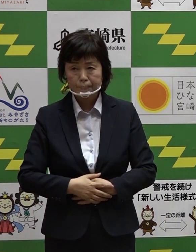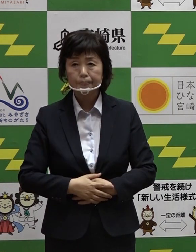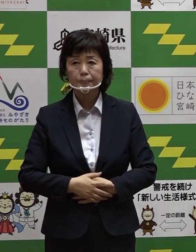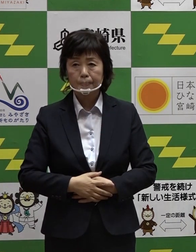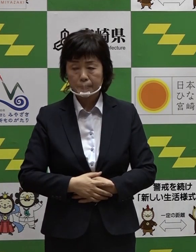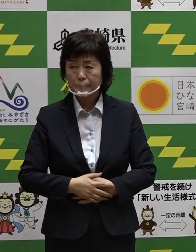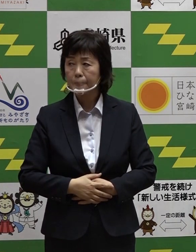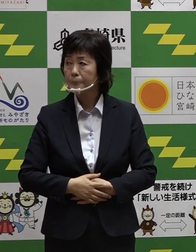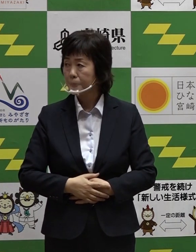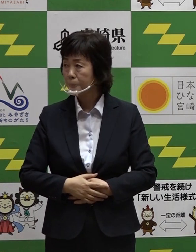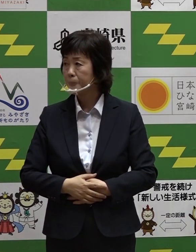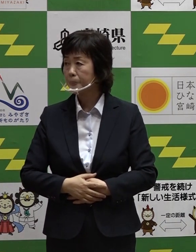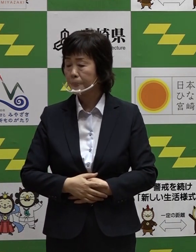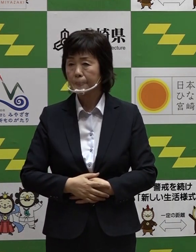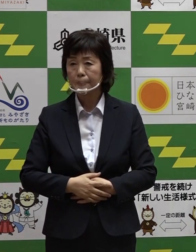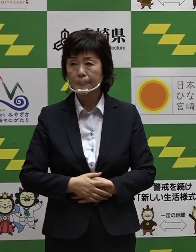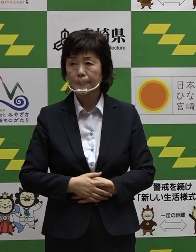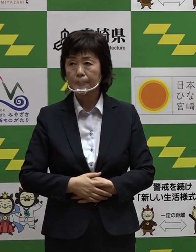こは、はい、